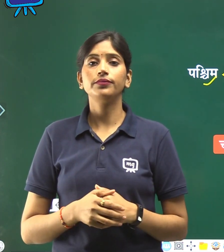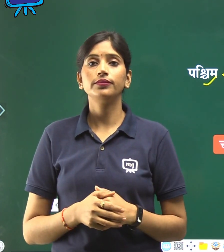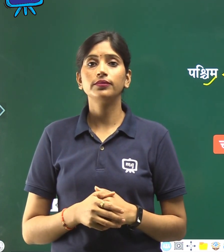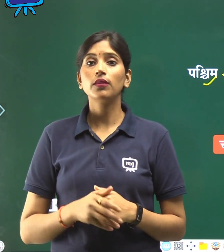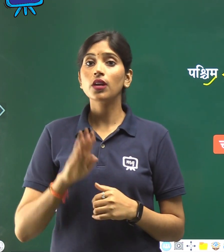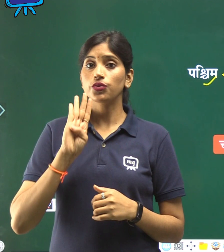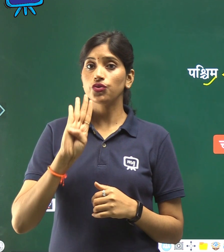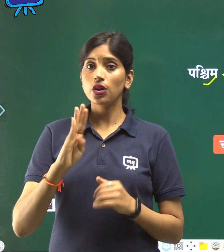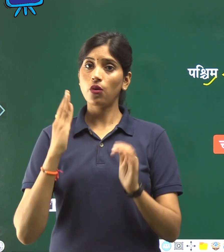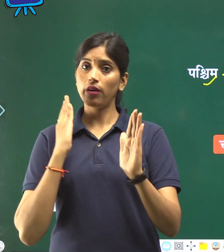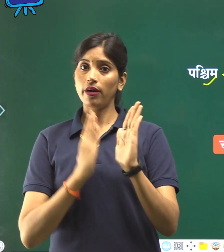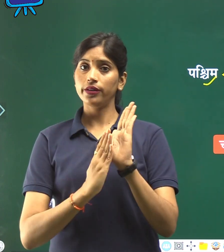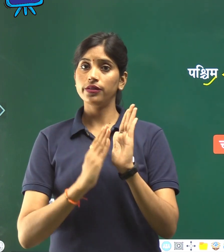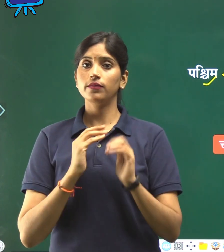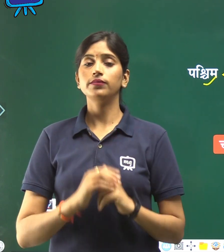चारों दिशाएं